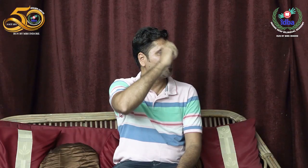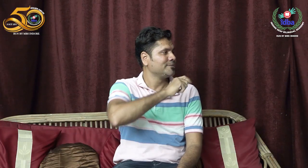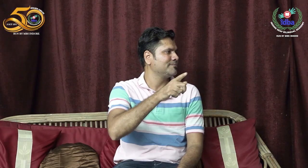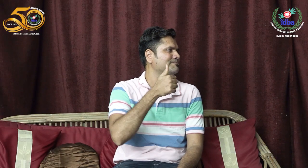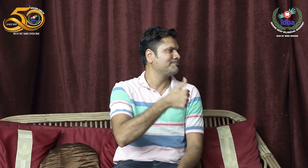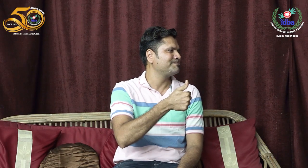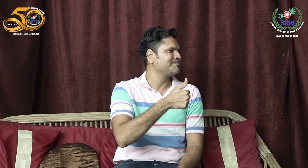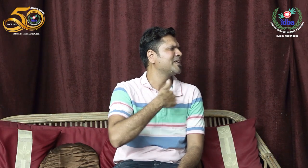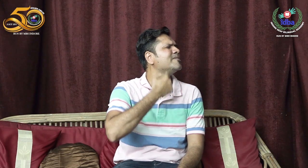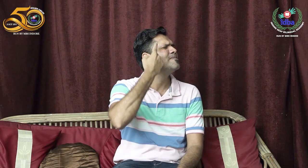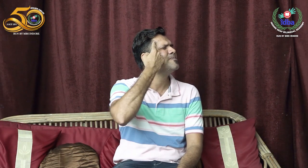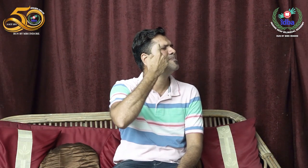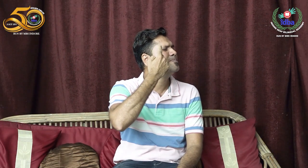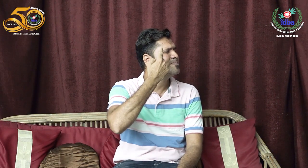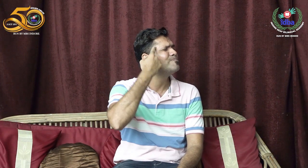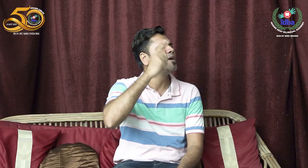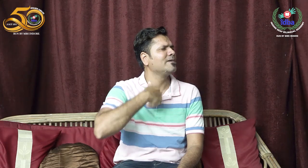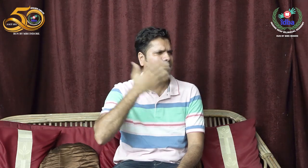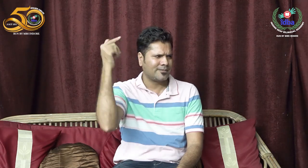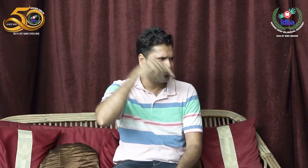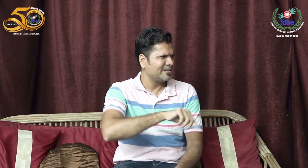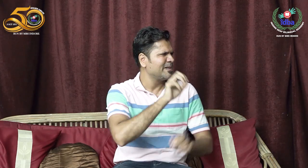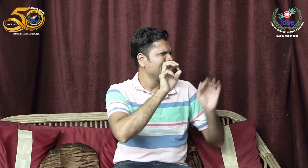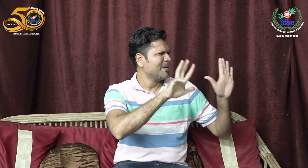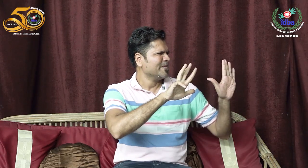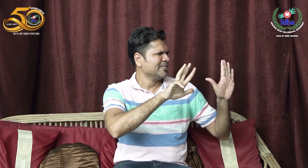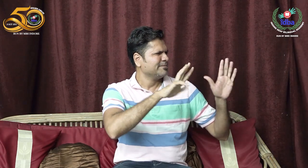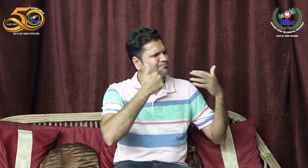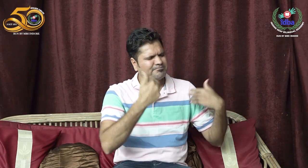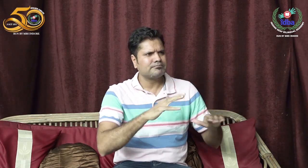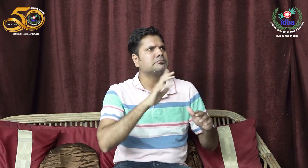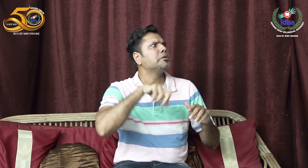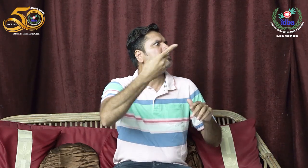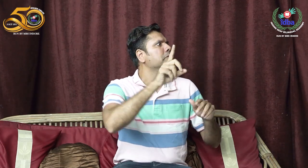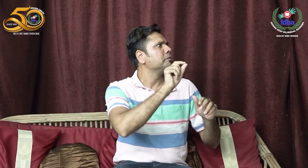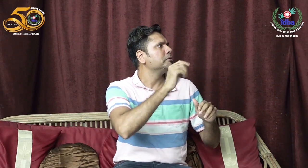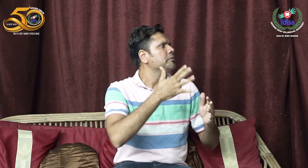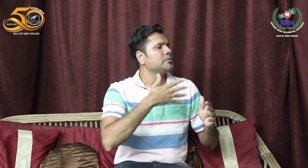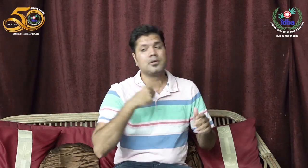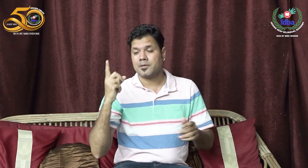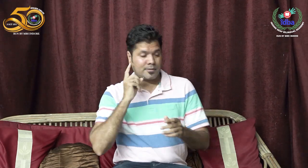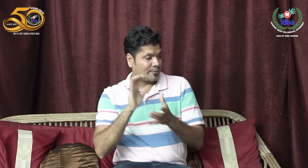टीचर कौन सी है? अनुश्री मैम। जब मैं 8th क्लास में आया 10th